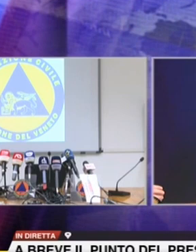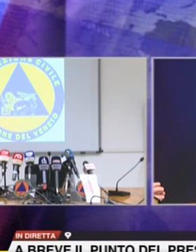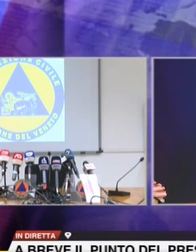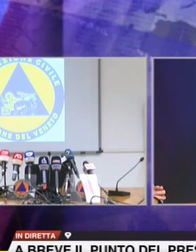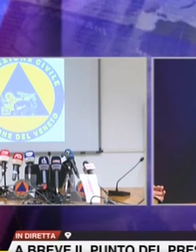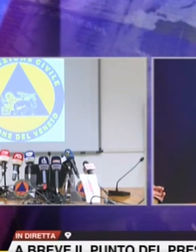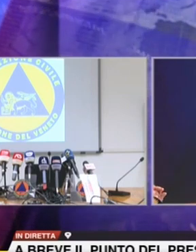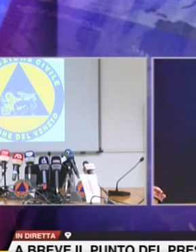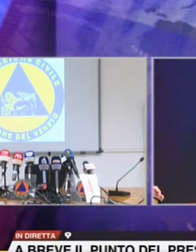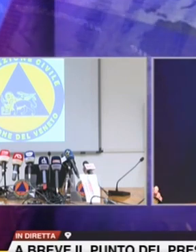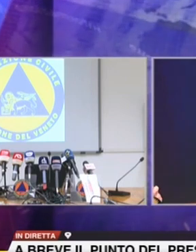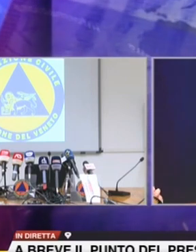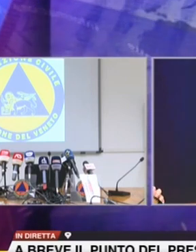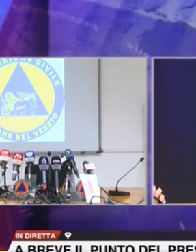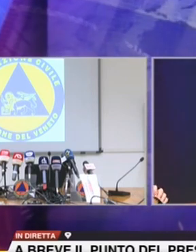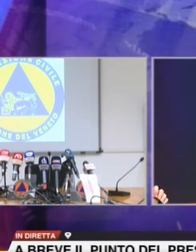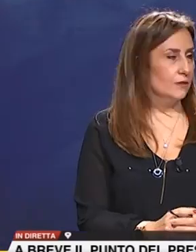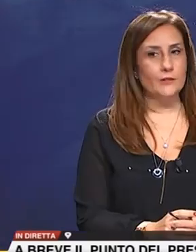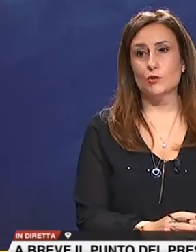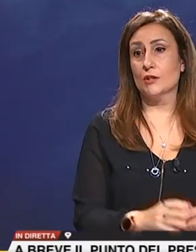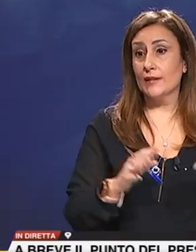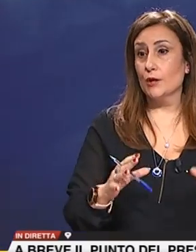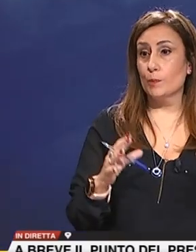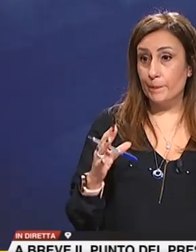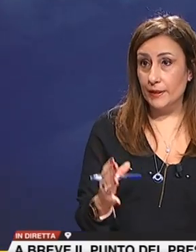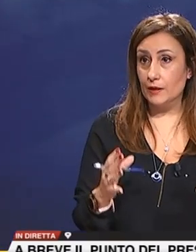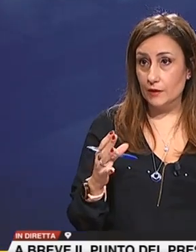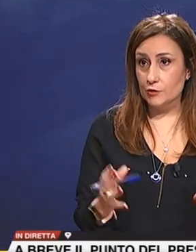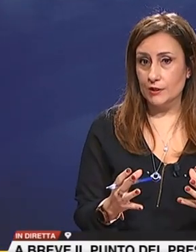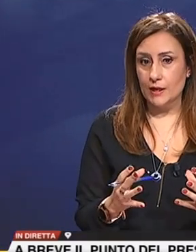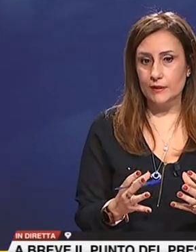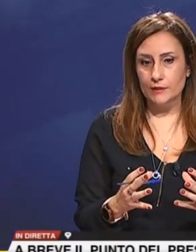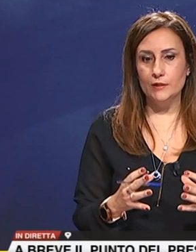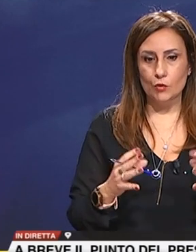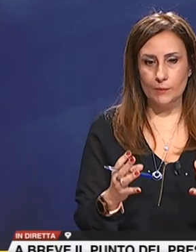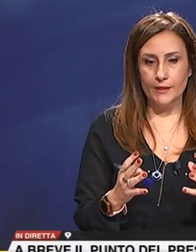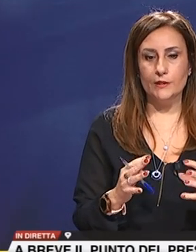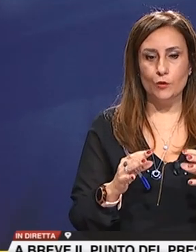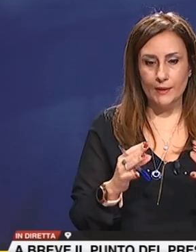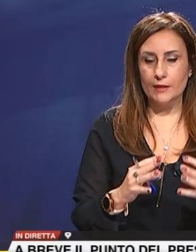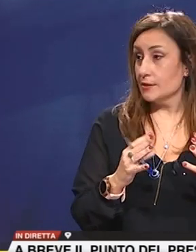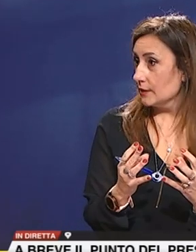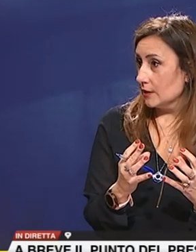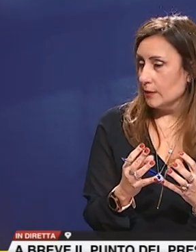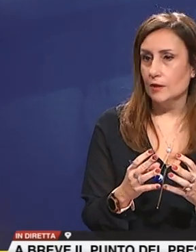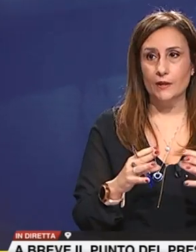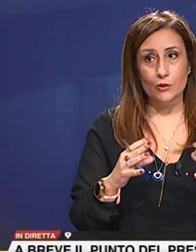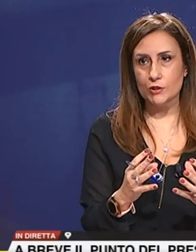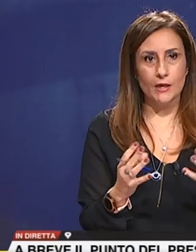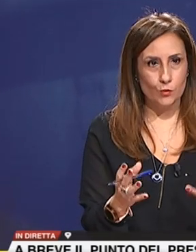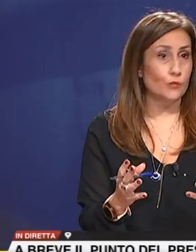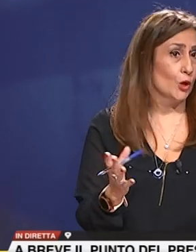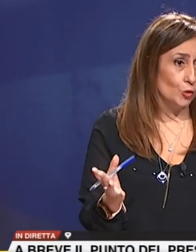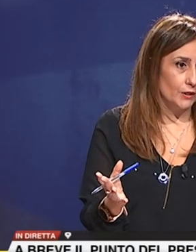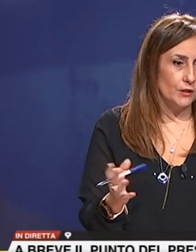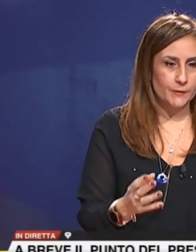rete è tra carabinieri, tra il distretto sanitario, per cercare di in qualche maniera di operare insieme e